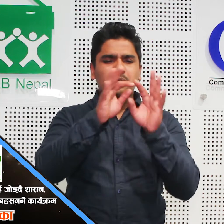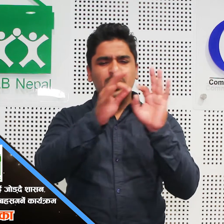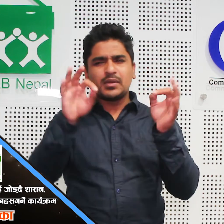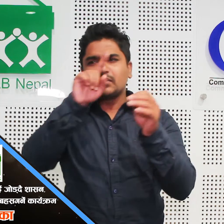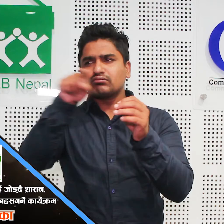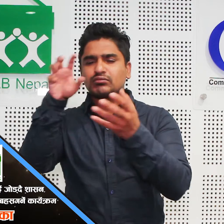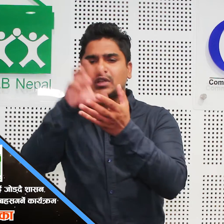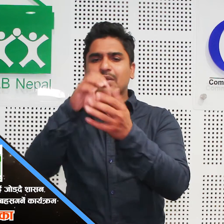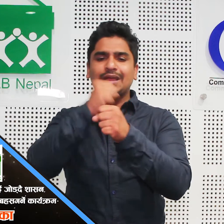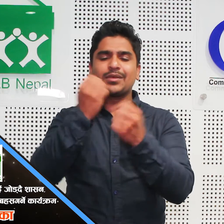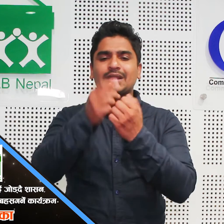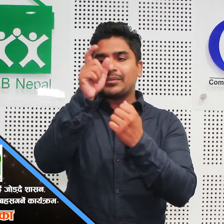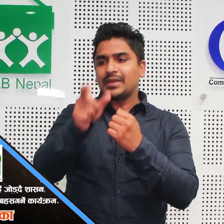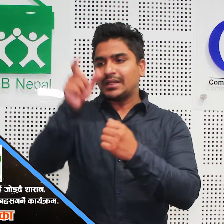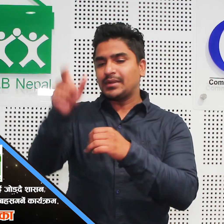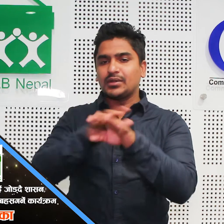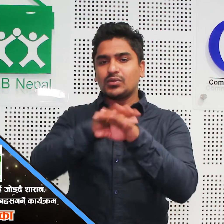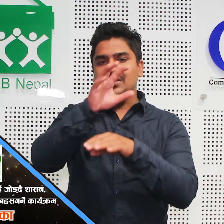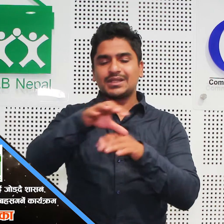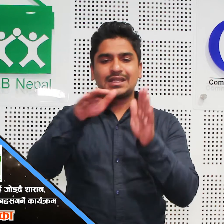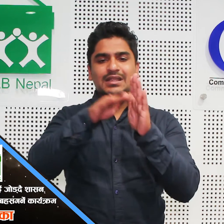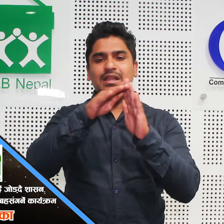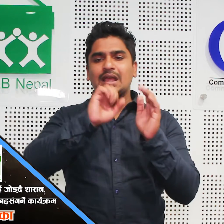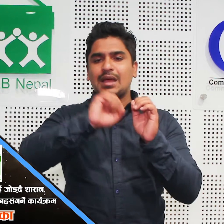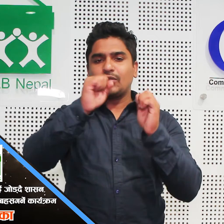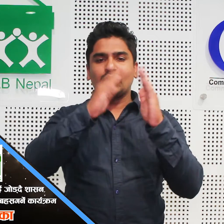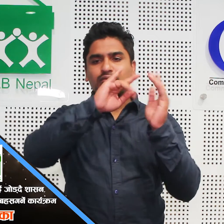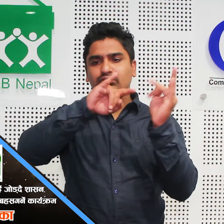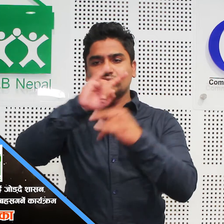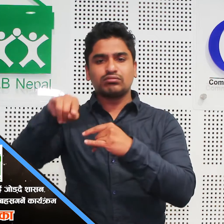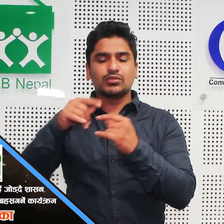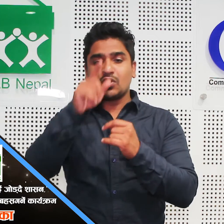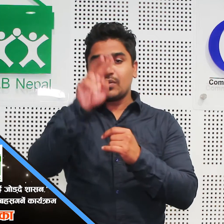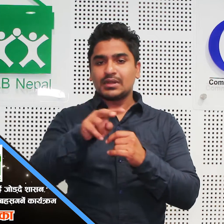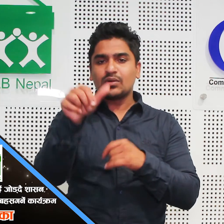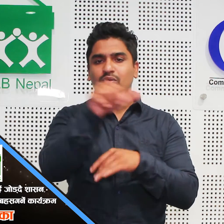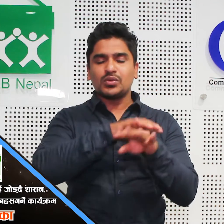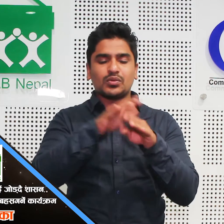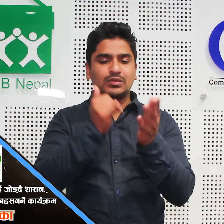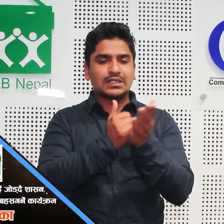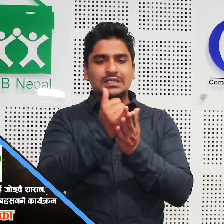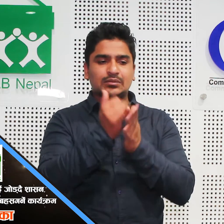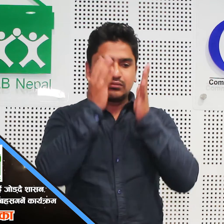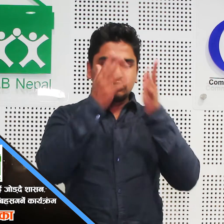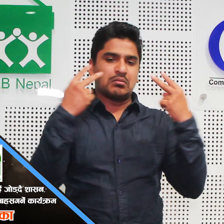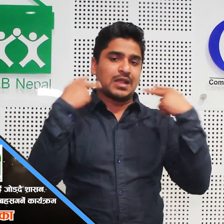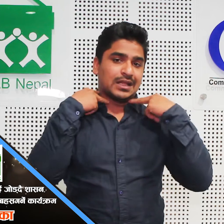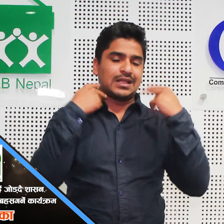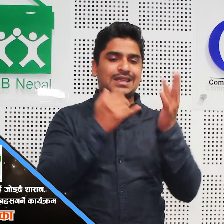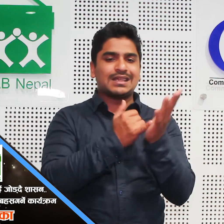गर्ने व्यक्तिहरू स्थानीय स्तरमा आफ्नो घरमा फर्किएको अवस्था र उनीहरू चाहिँ कृषिमै लाग्नुपर्ने बाध्यताले कृषिका